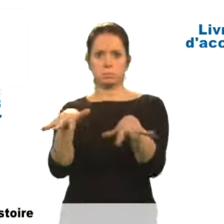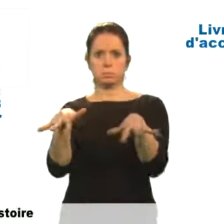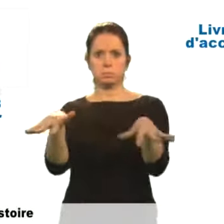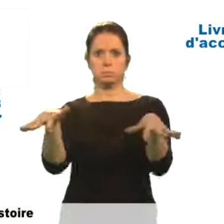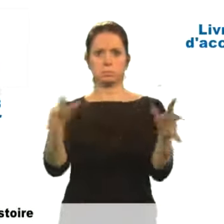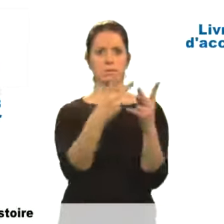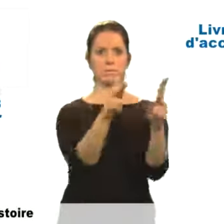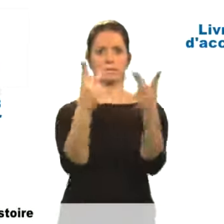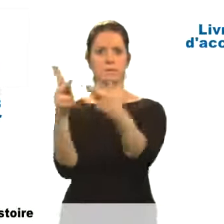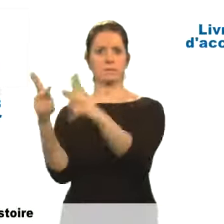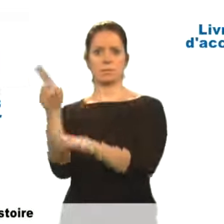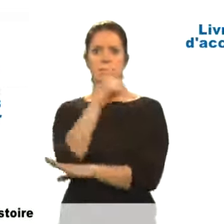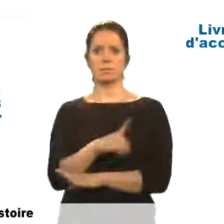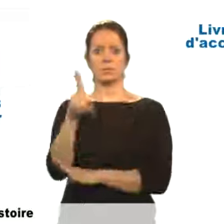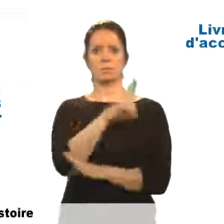du département.